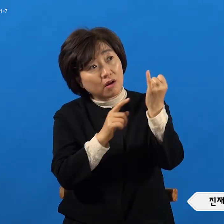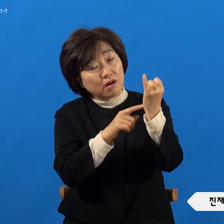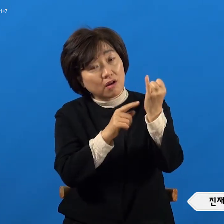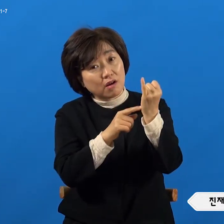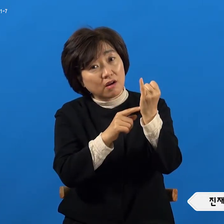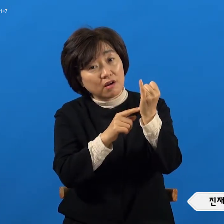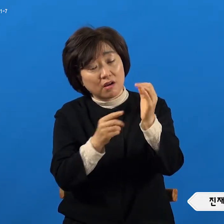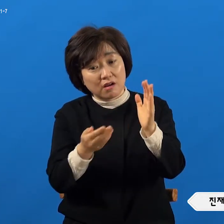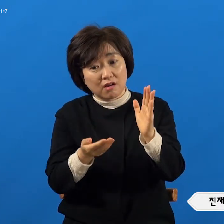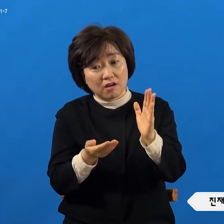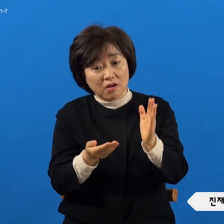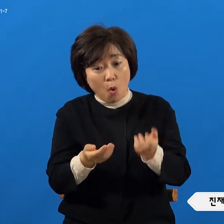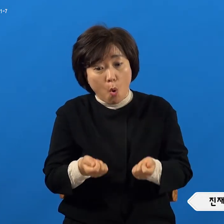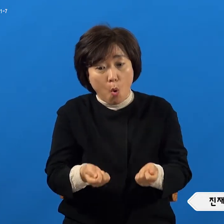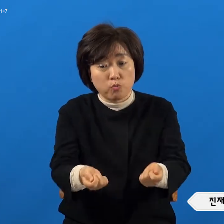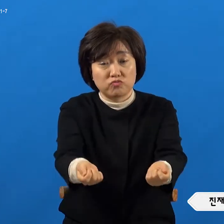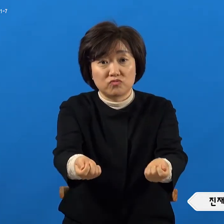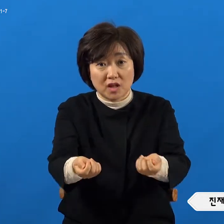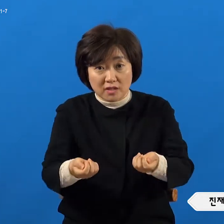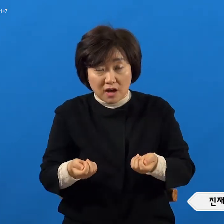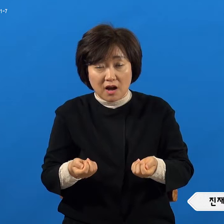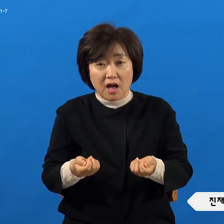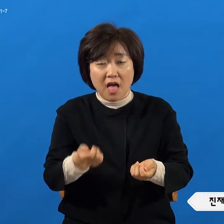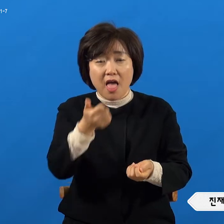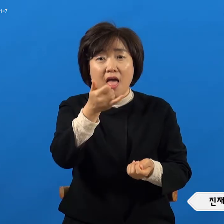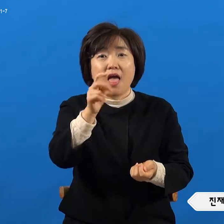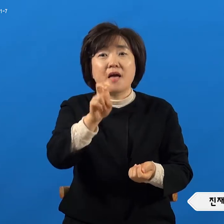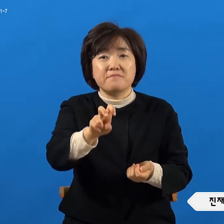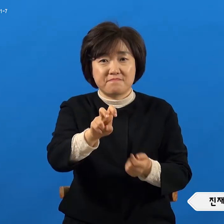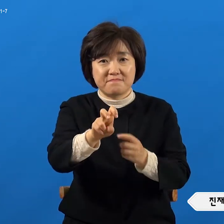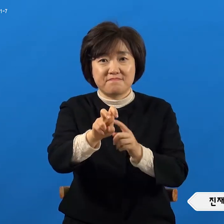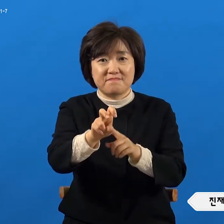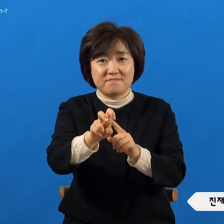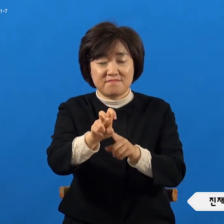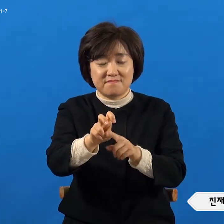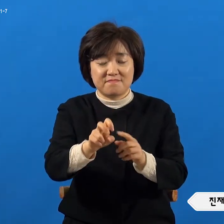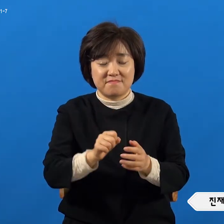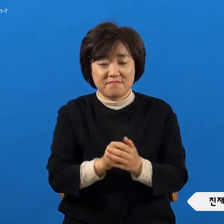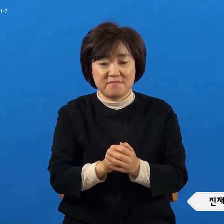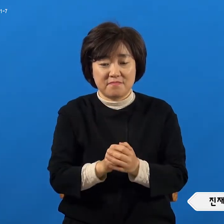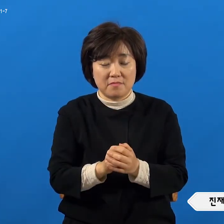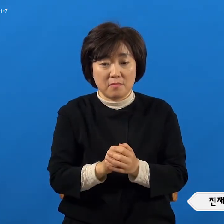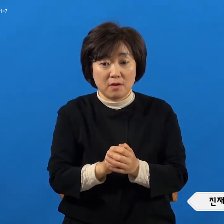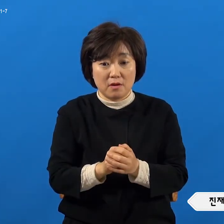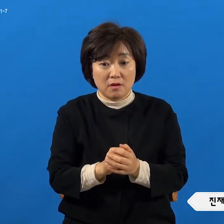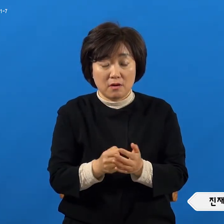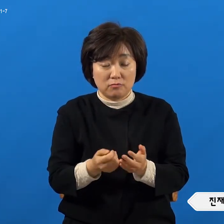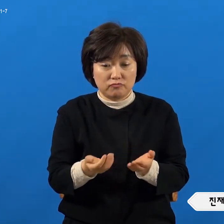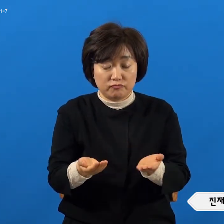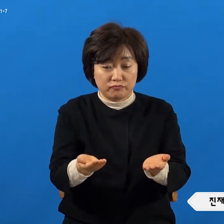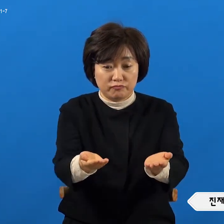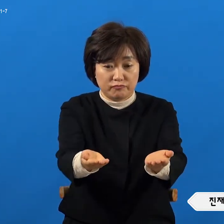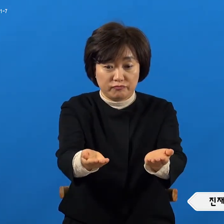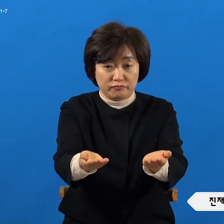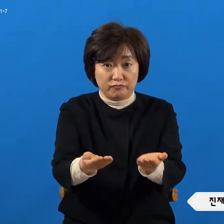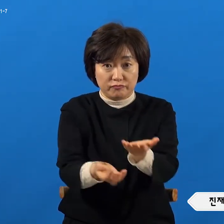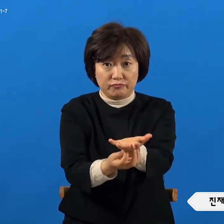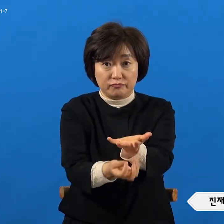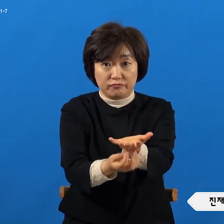햄을 굽는데 햄을 구울 때마다 항상 햄의 양쪽 끝을 잘라서